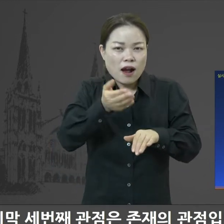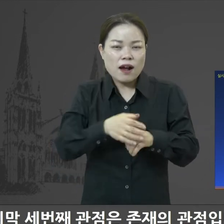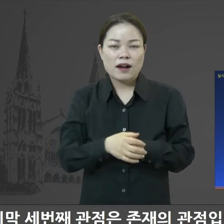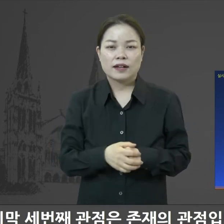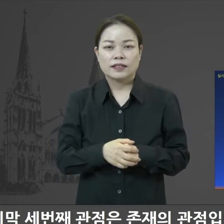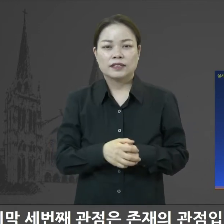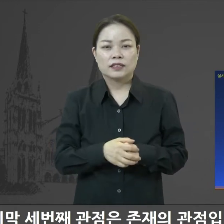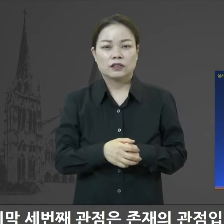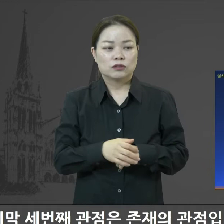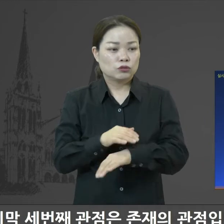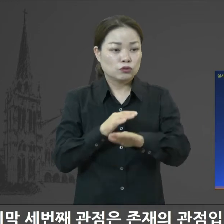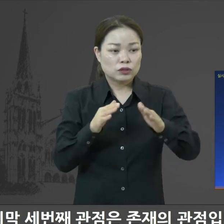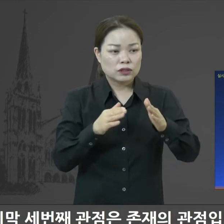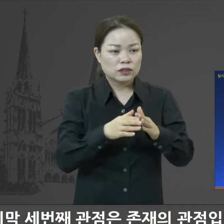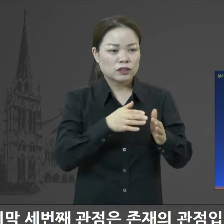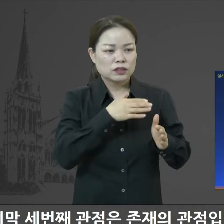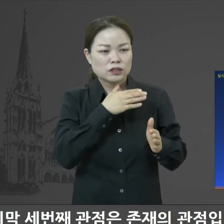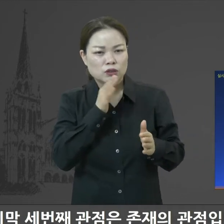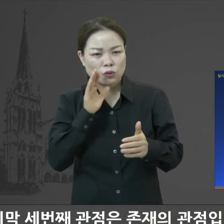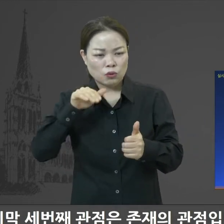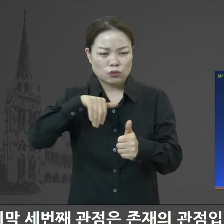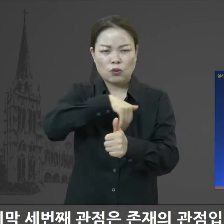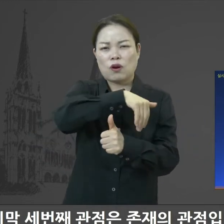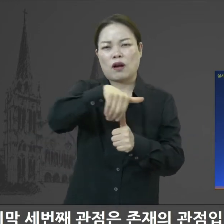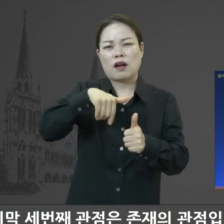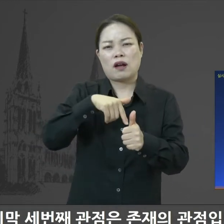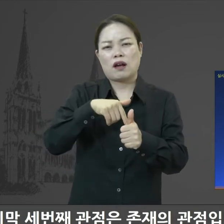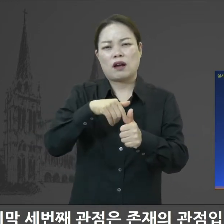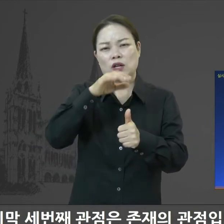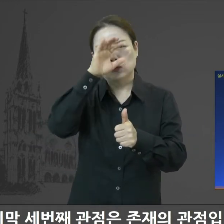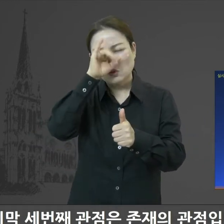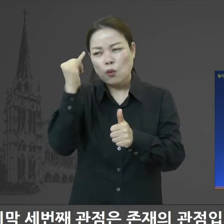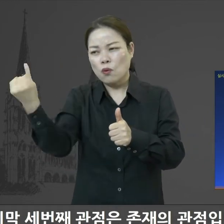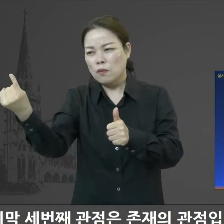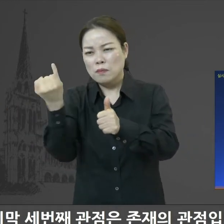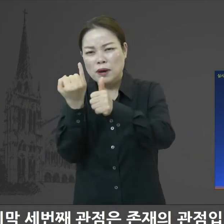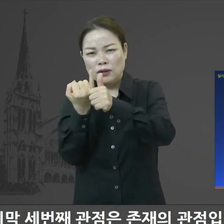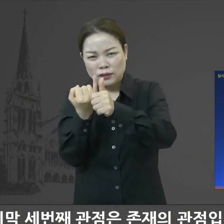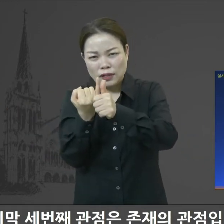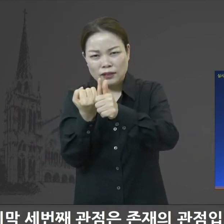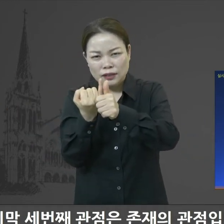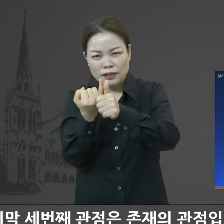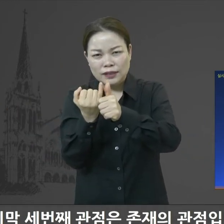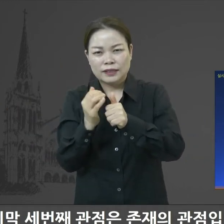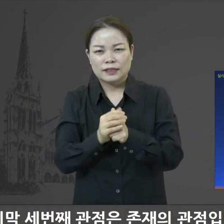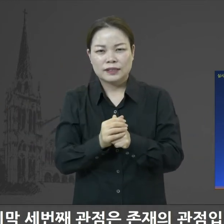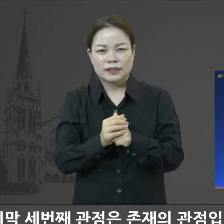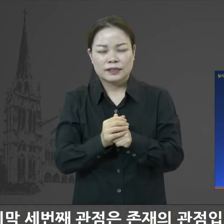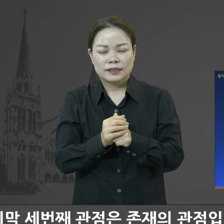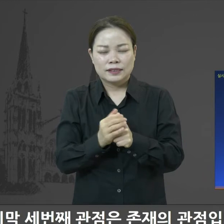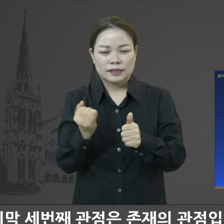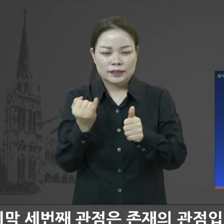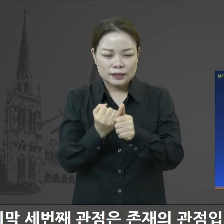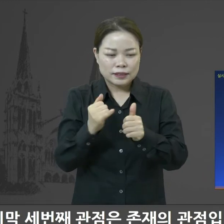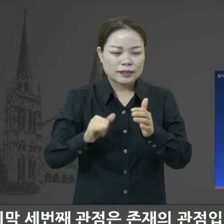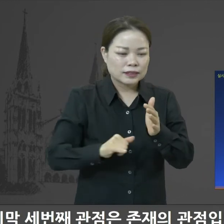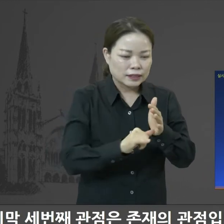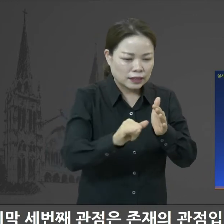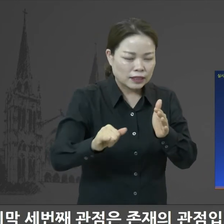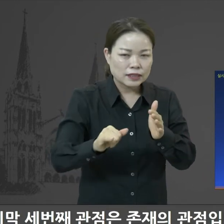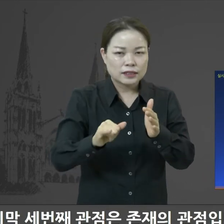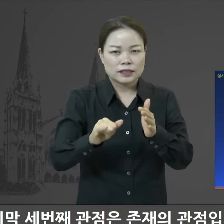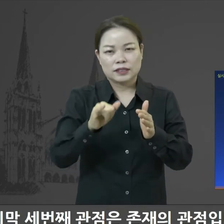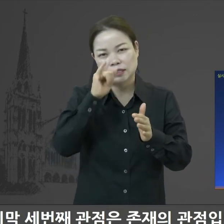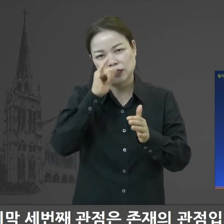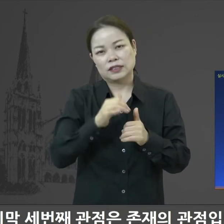아니면 우리 집의 그 노총각 우리 아들이 좋은 배필을 만나서 결혼해서 가정을 꾸리고 남편이 되는 것,